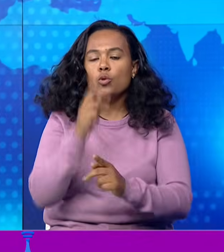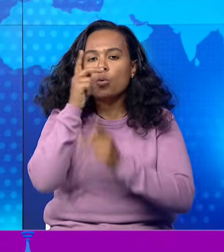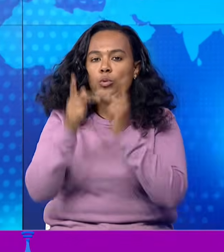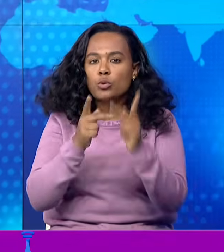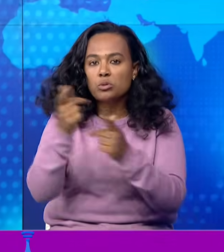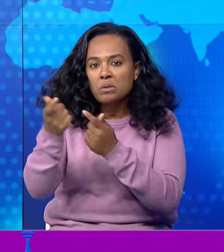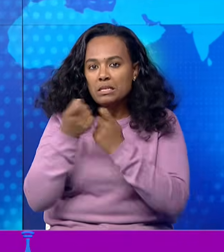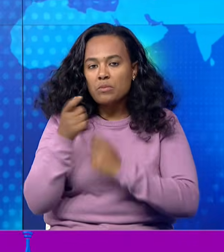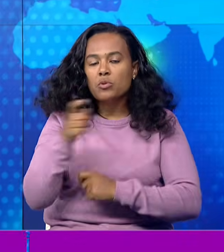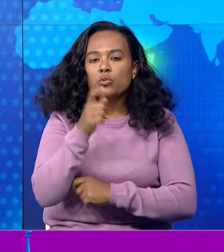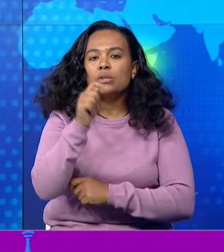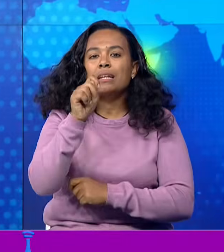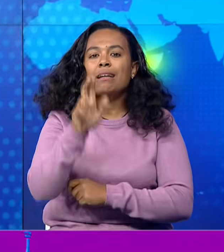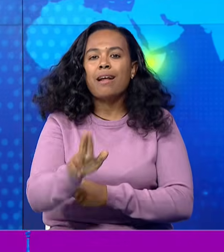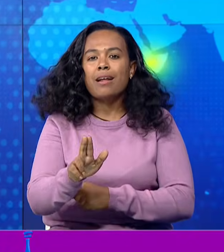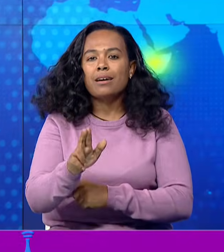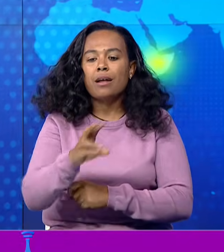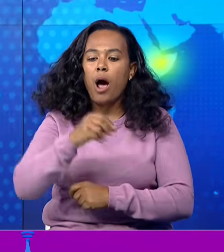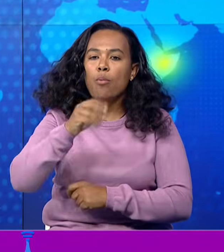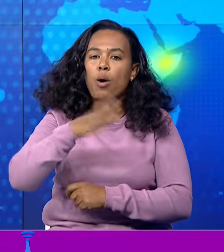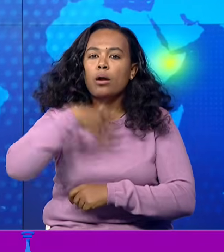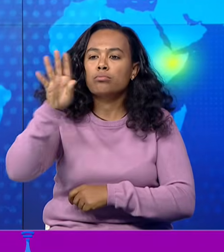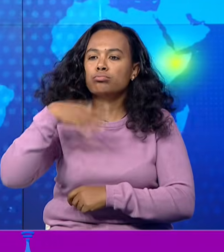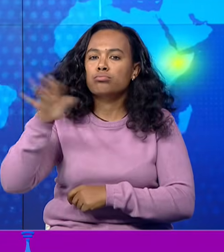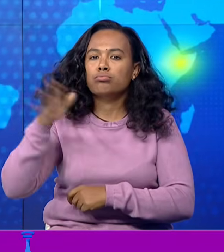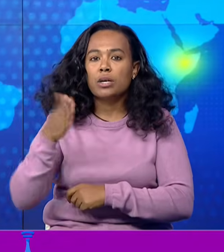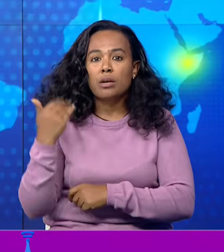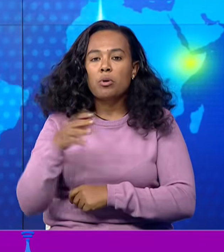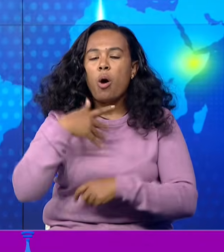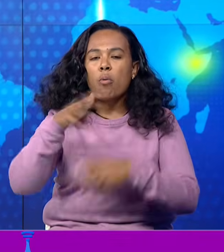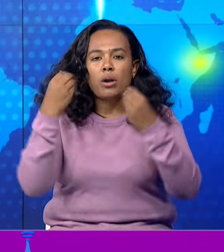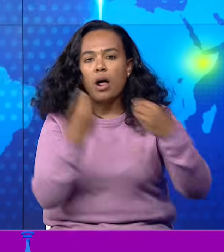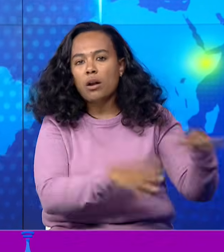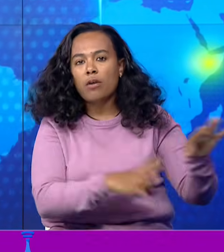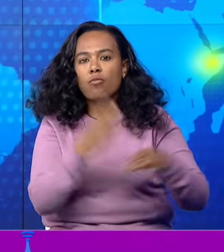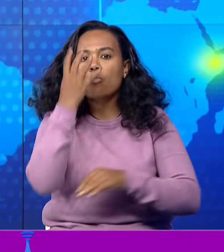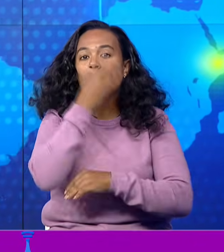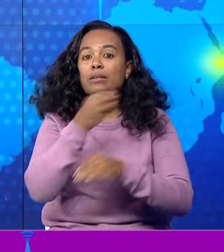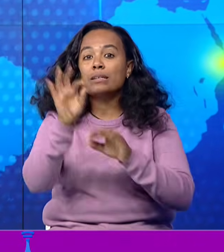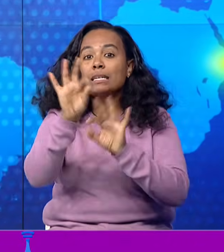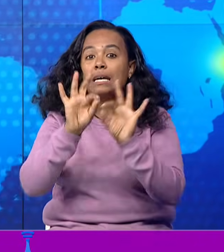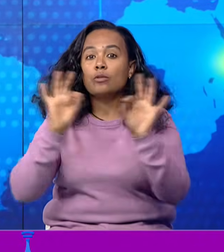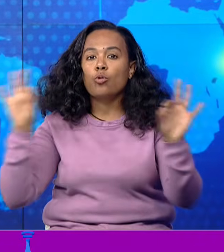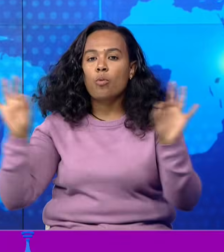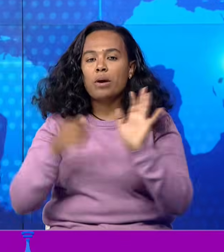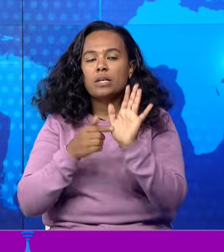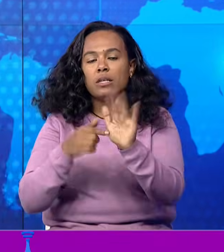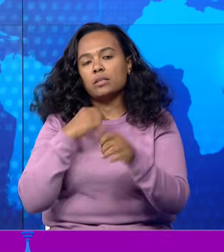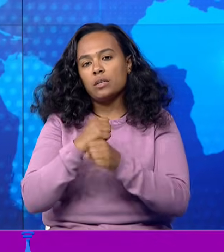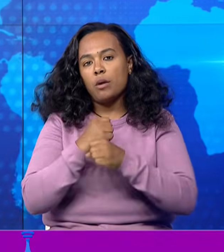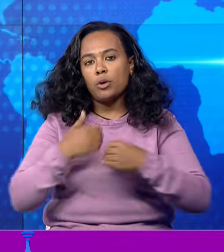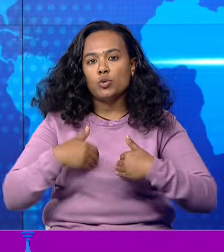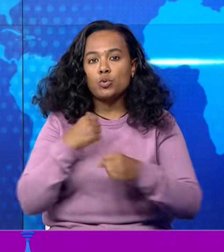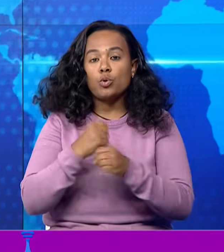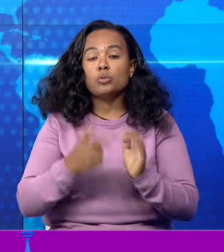መሰባቀም የሆኑትን እንደ ተራ ነገር አቧራ ለብሶ የተደበቁትን እንቁዎችን አቧራ አራግፎ ውበትን ገልጦ ማሳየት እየተሰራባቸው ካሉ ስራዎች